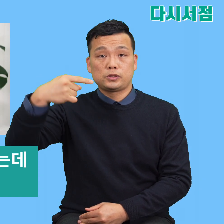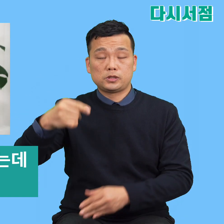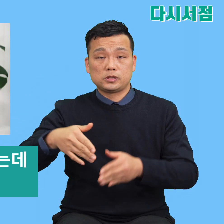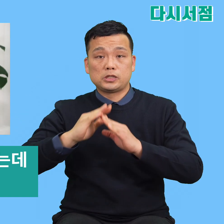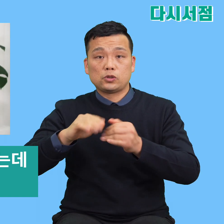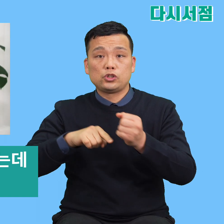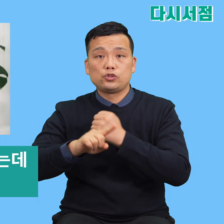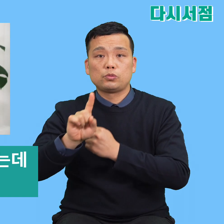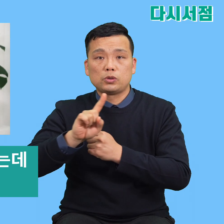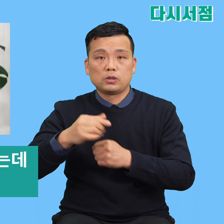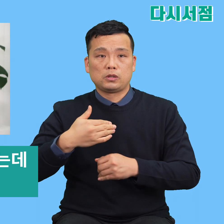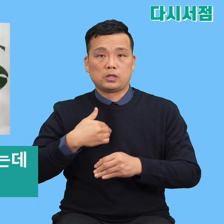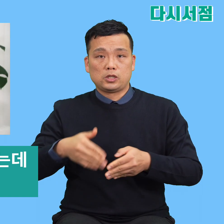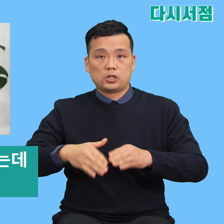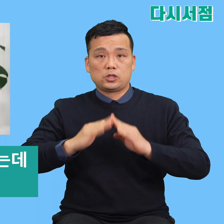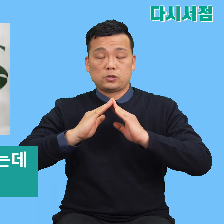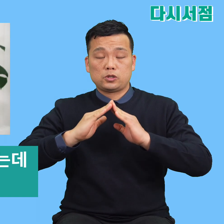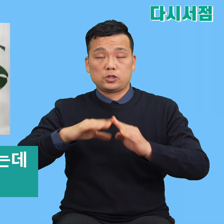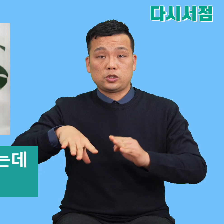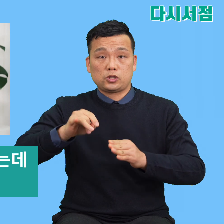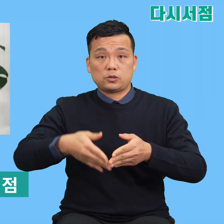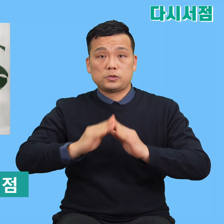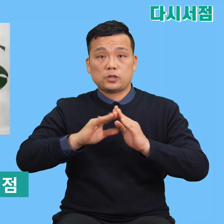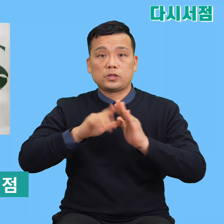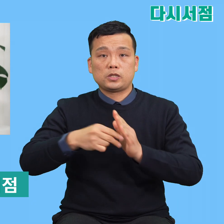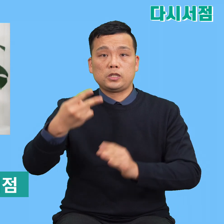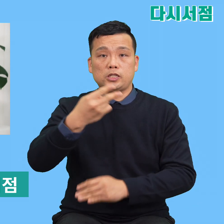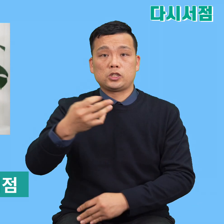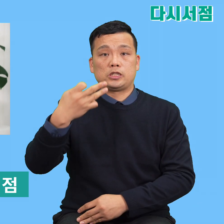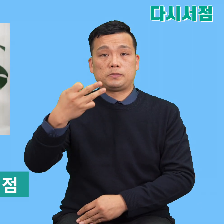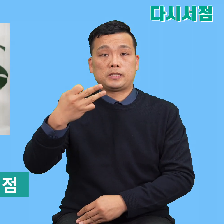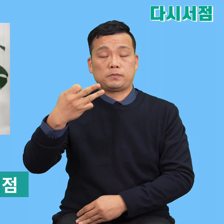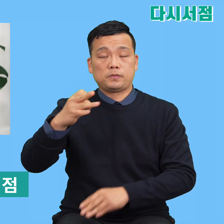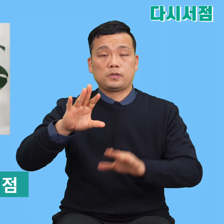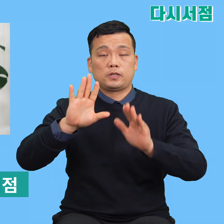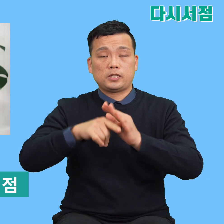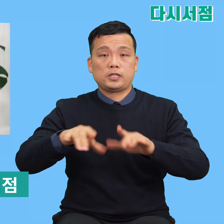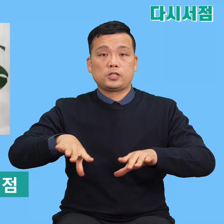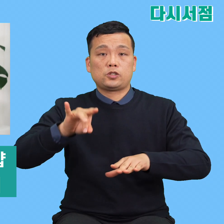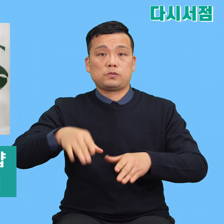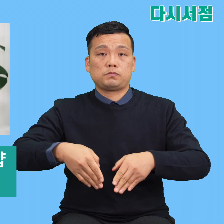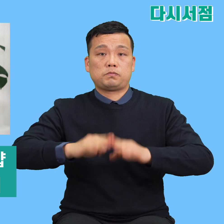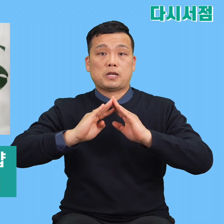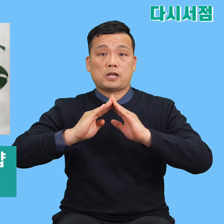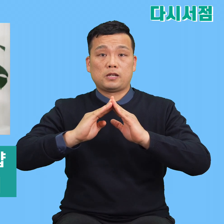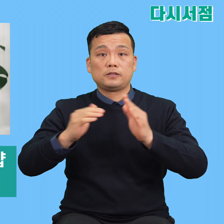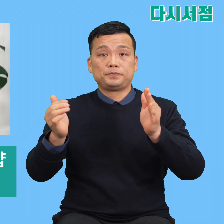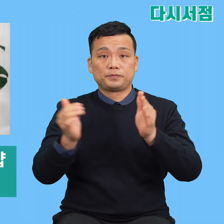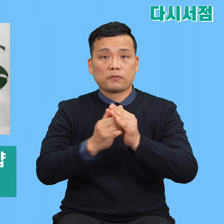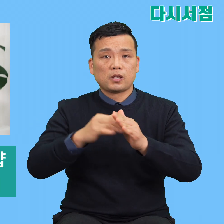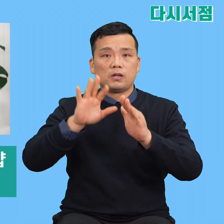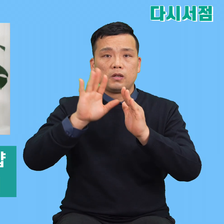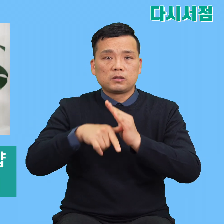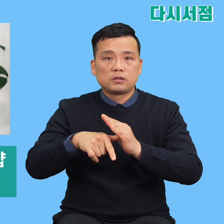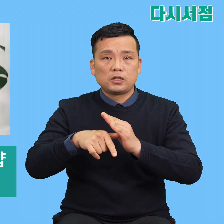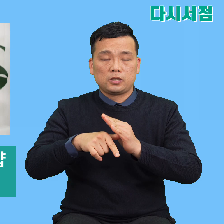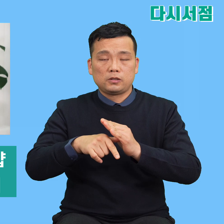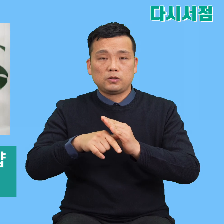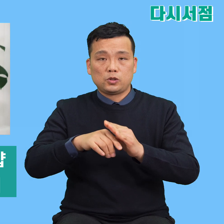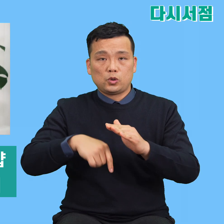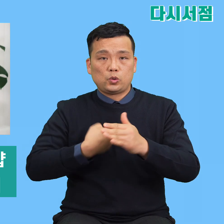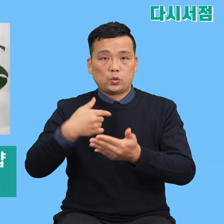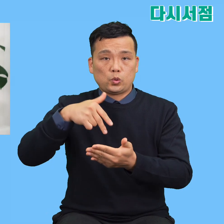2013년도에 오픈했는데 그 당시만 해도 전국적으로 독립출판물 서점, 그때만 해도 셀렉트 북샵이라는